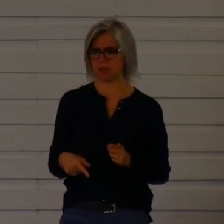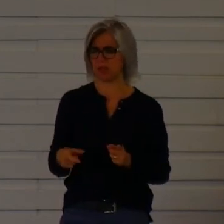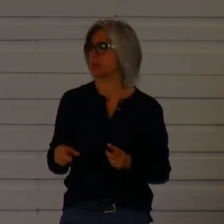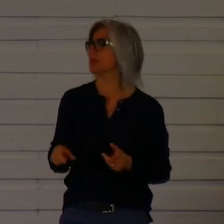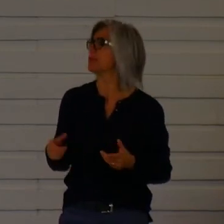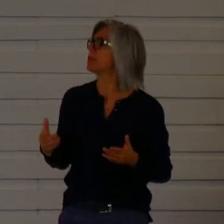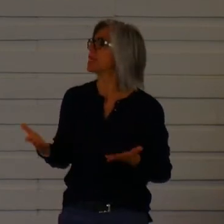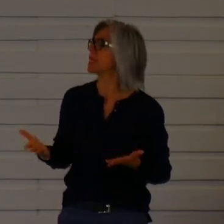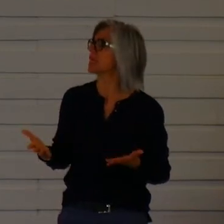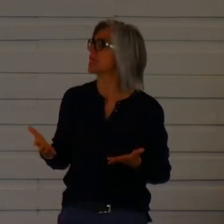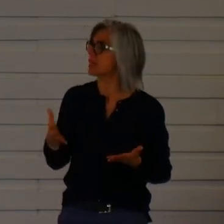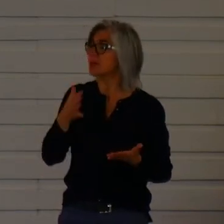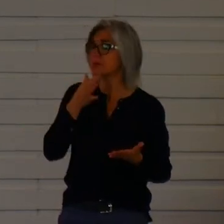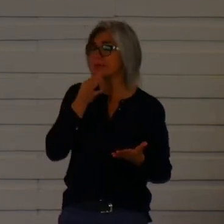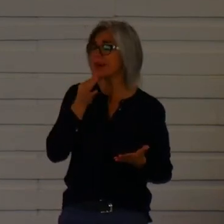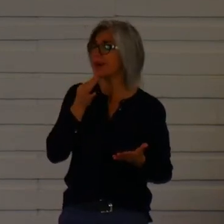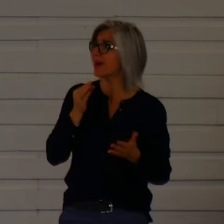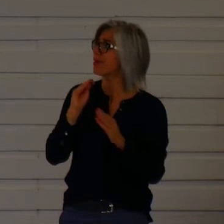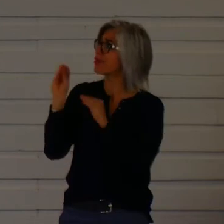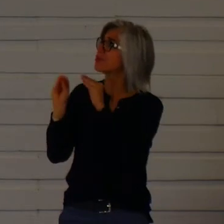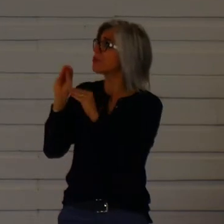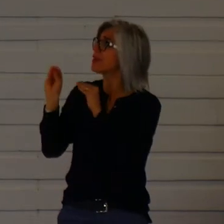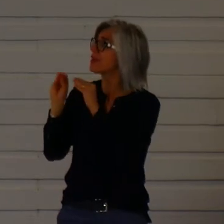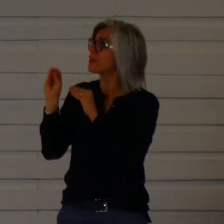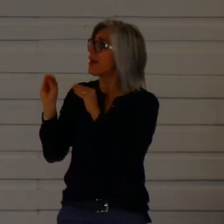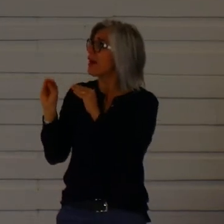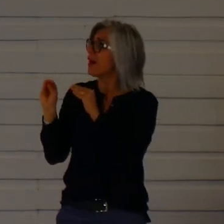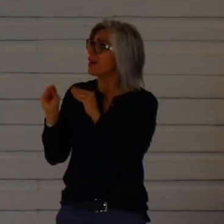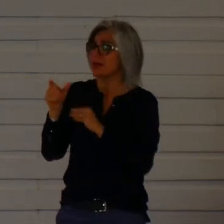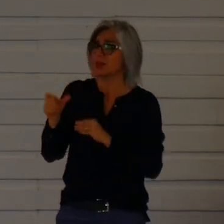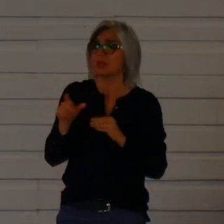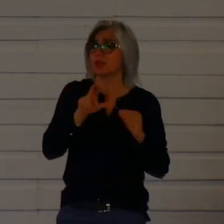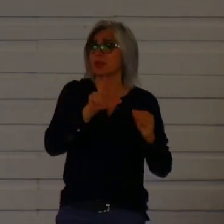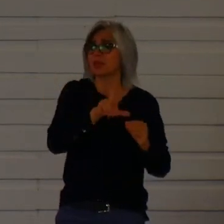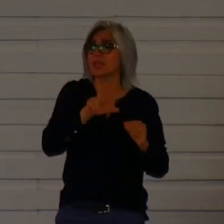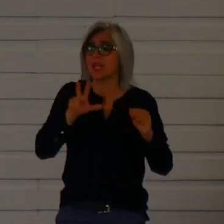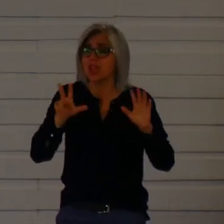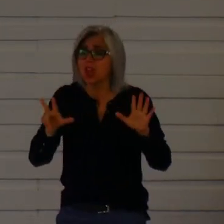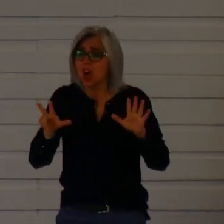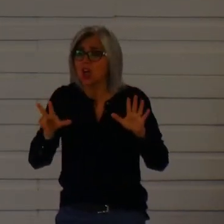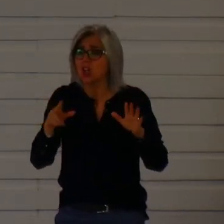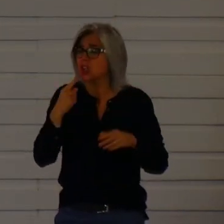Ed è bello questo. La Scrittura dice nel capitolo 38: allora l'Eterno rispose a Giobbe in mezzo alla